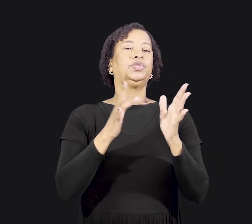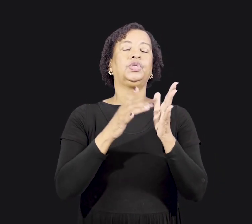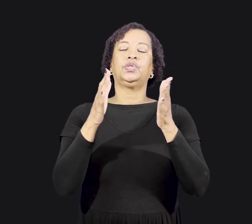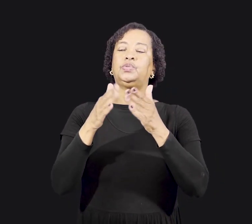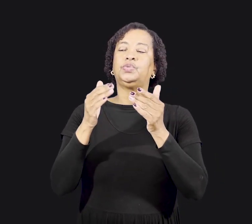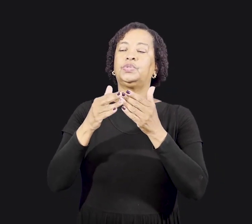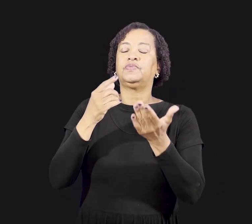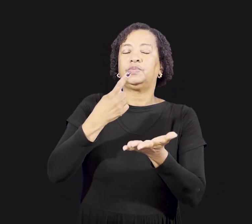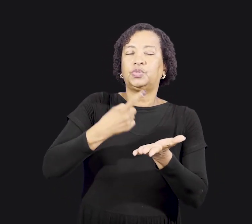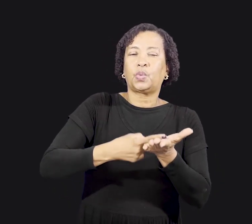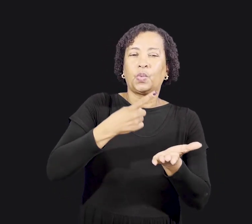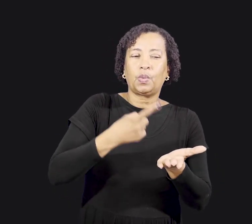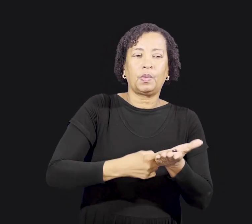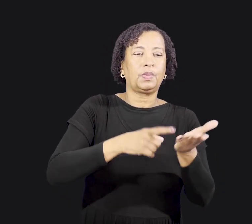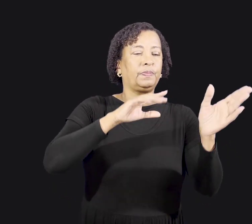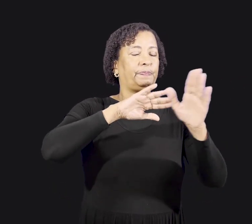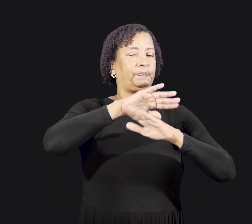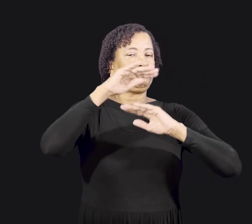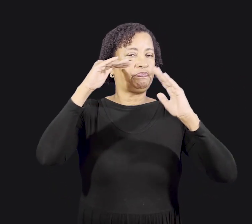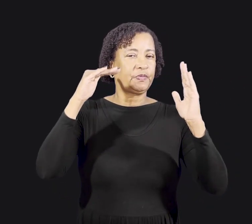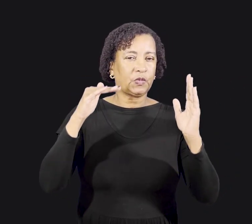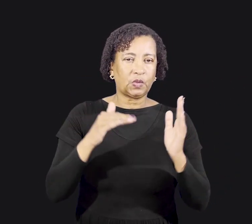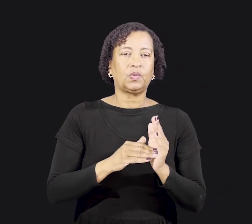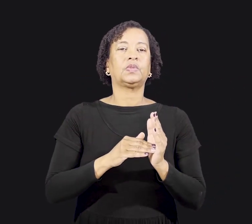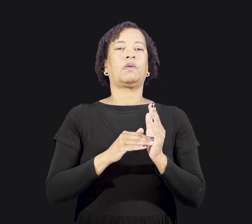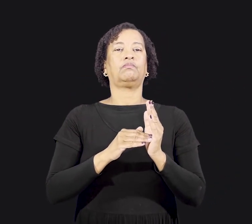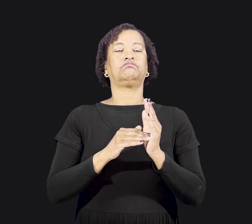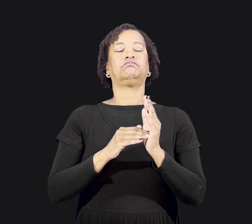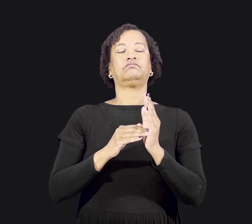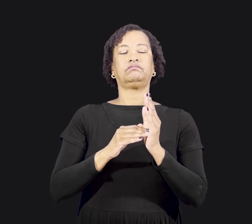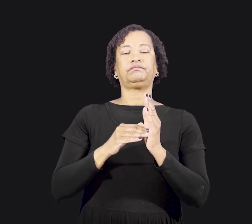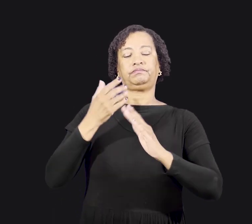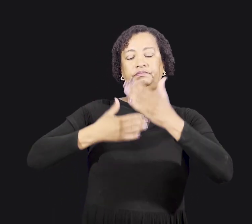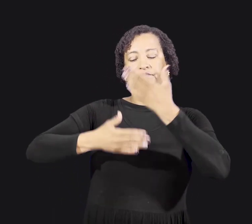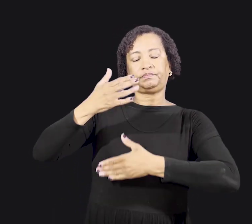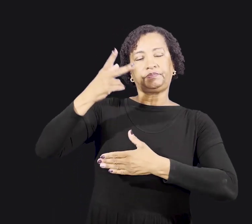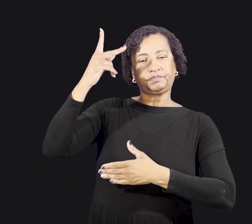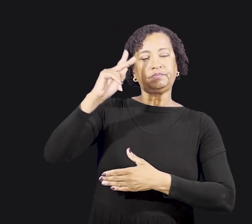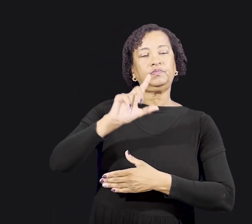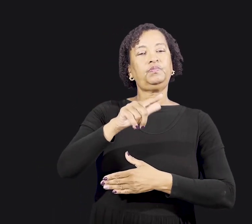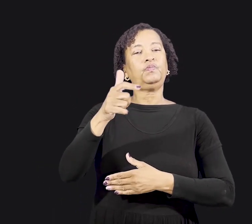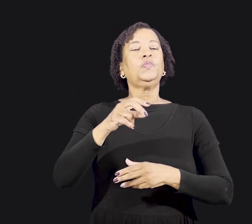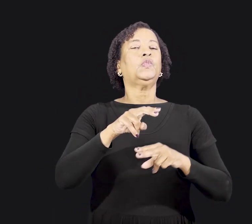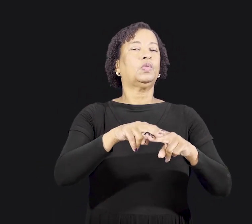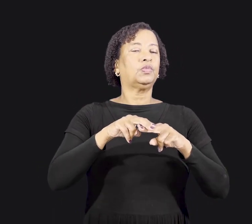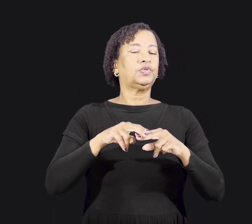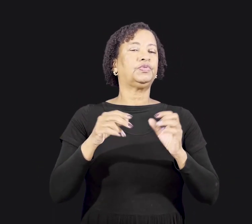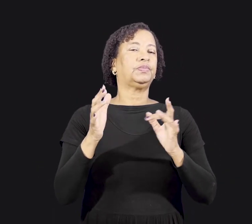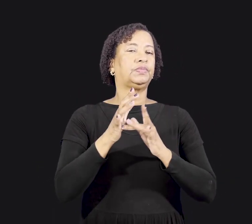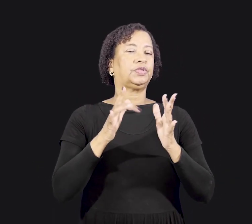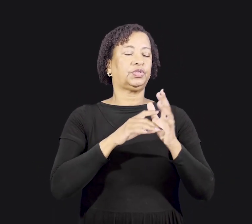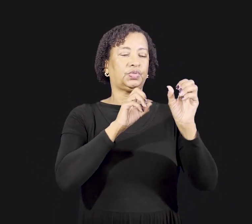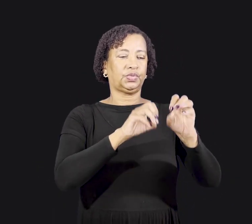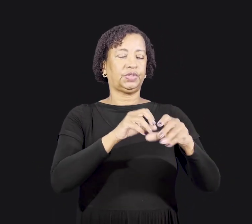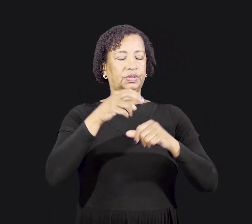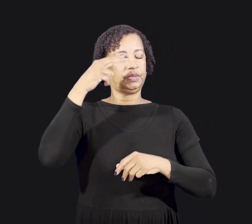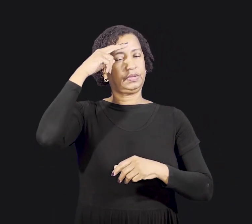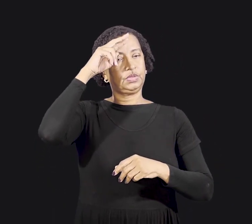pedindo comprometimento total com ele. Outra razão para Jesus ter ensinado por meio de parábolas era porque